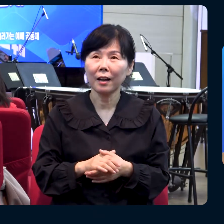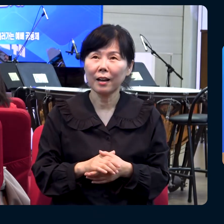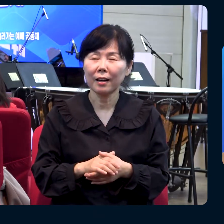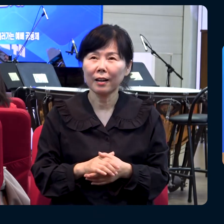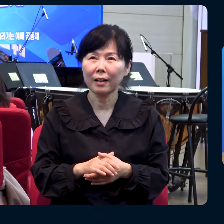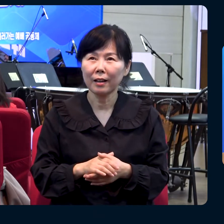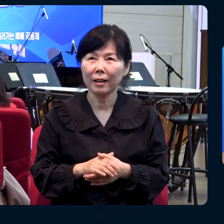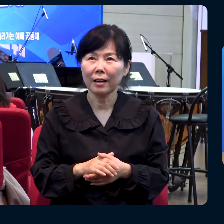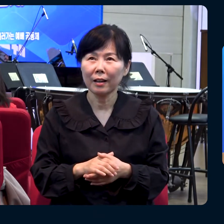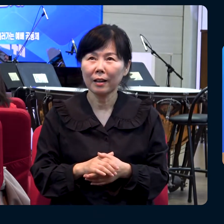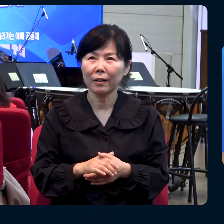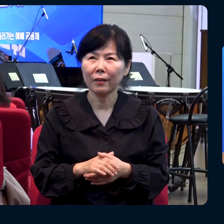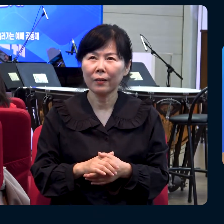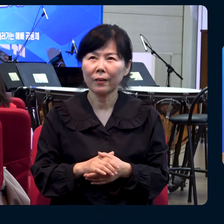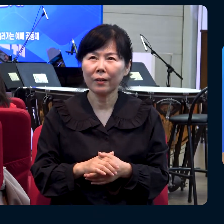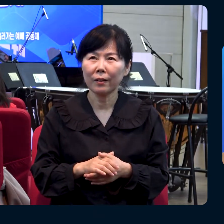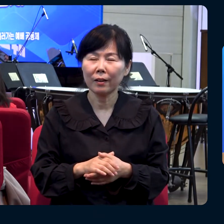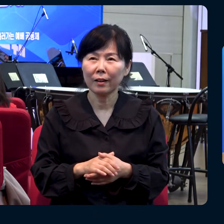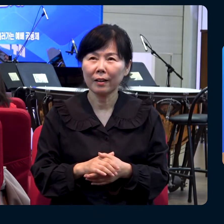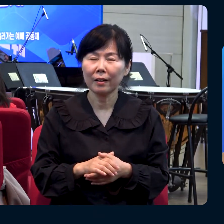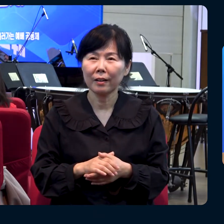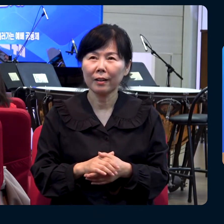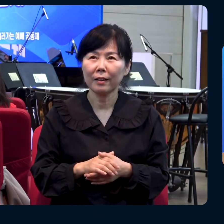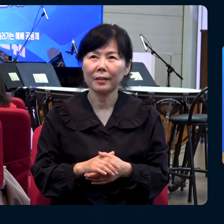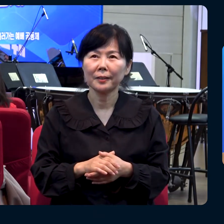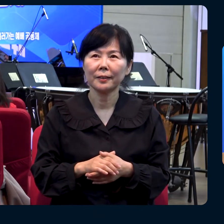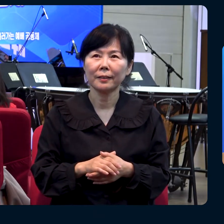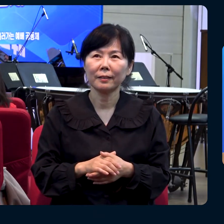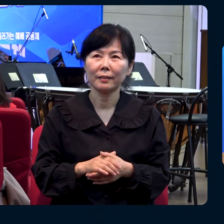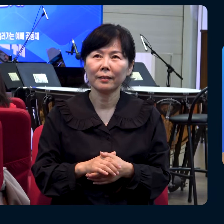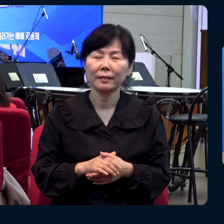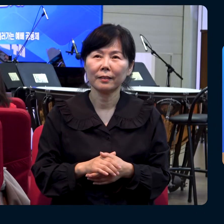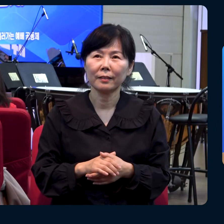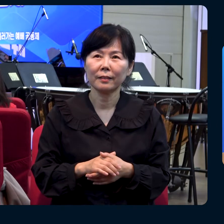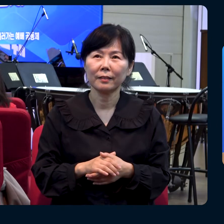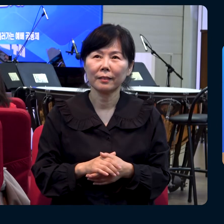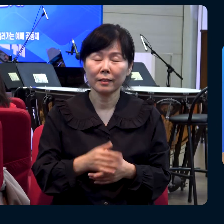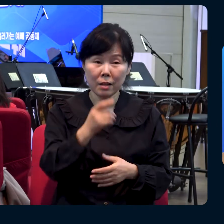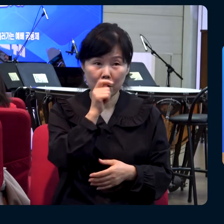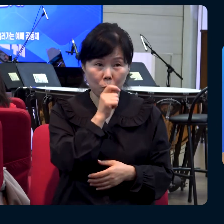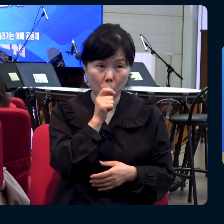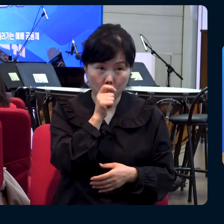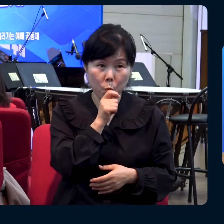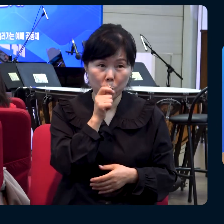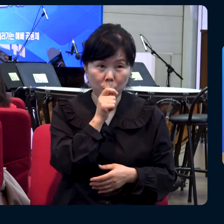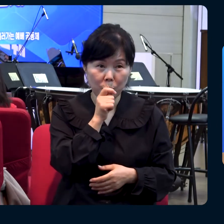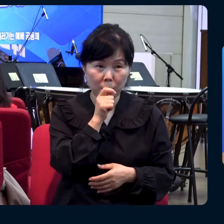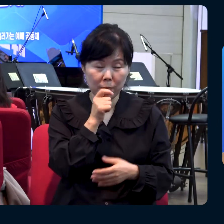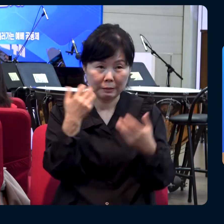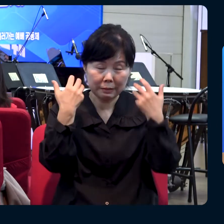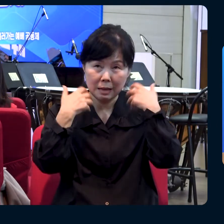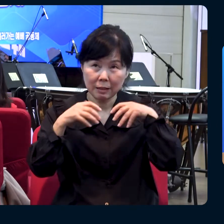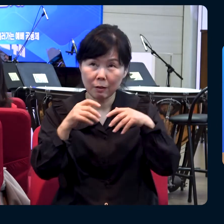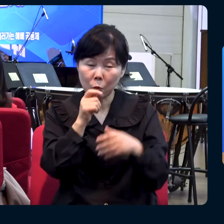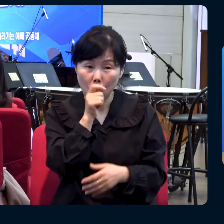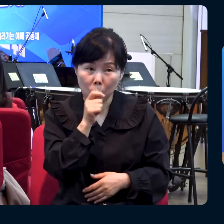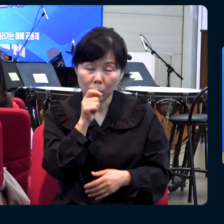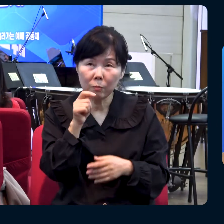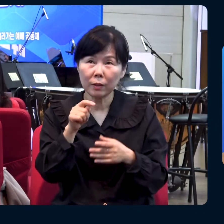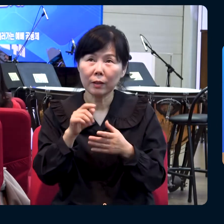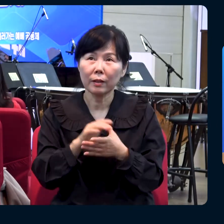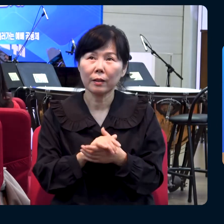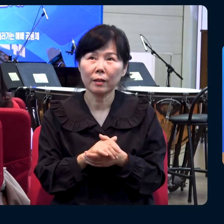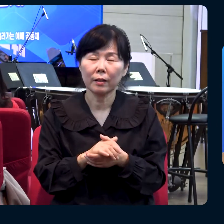여러분이 이 실상을 모르시는데 우리는 동물의 왕국을 통해서 봤잖아요. 곰이라고 하는 것은 캐나다의 로키 산맥에 있는